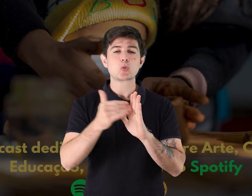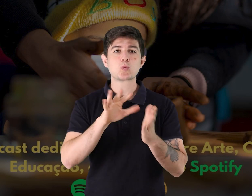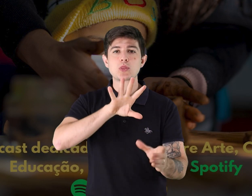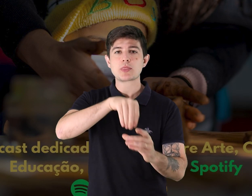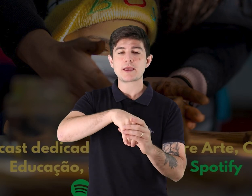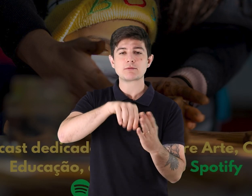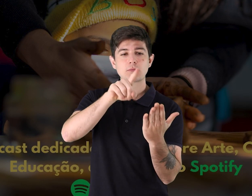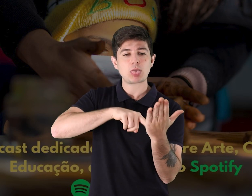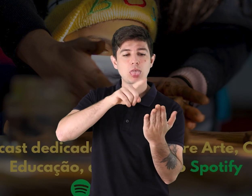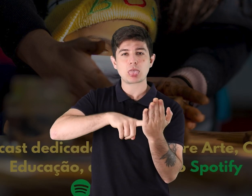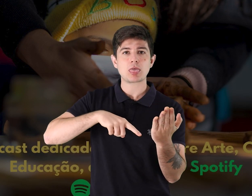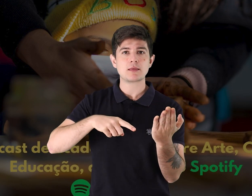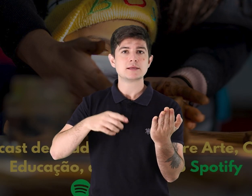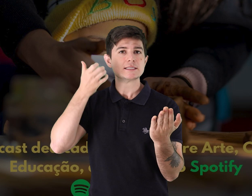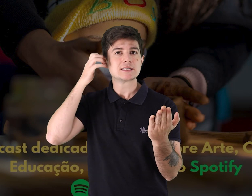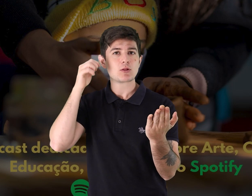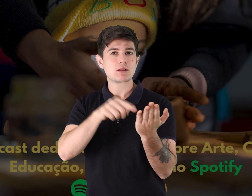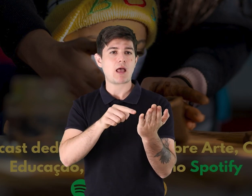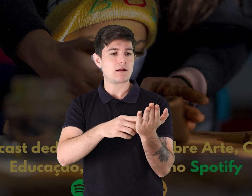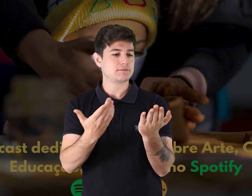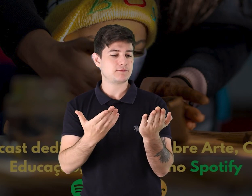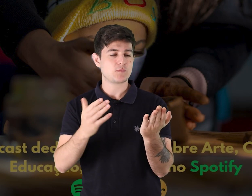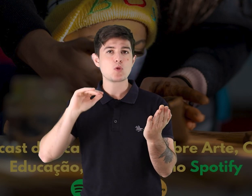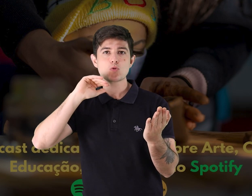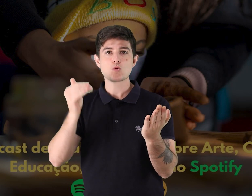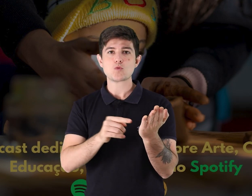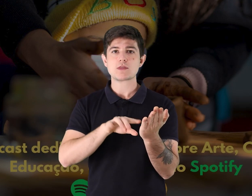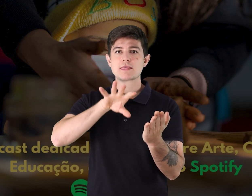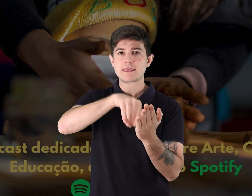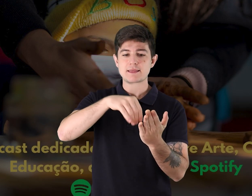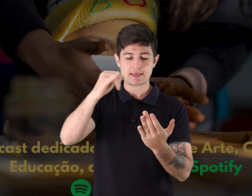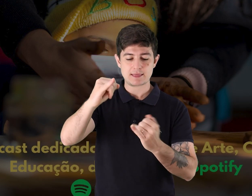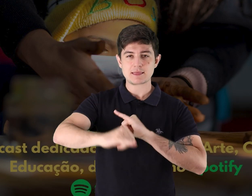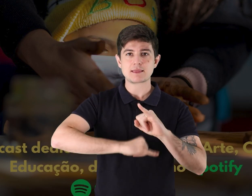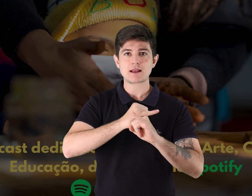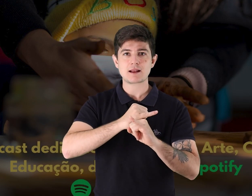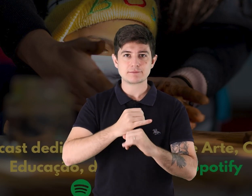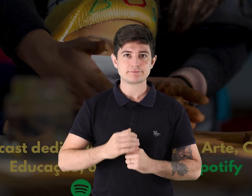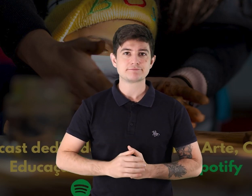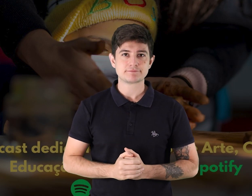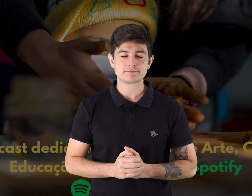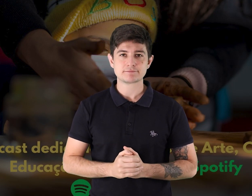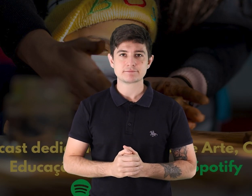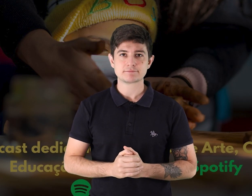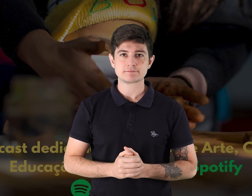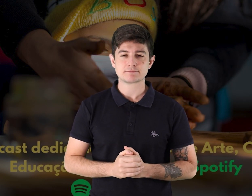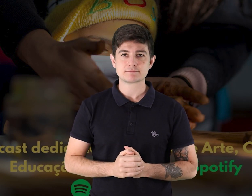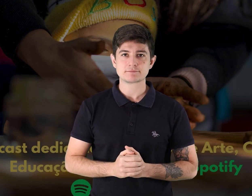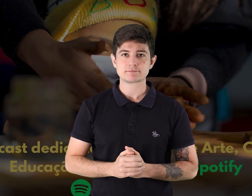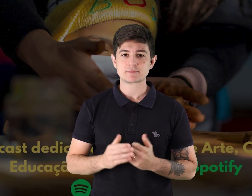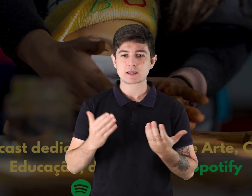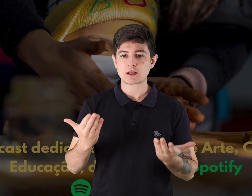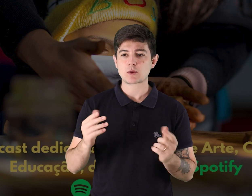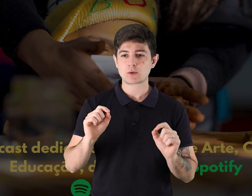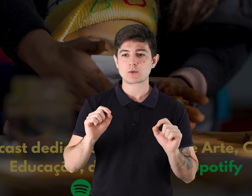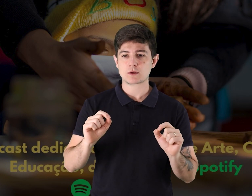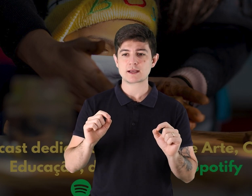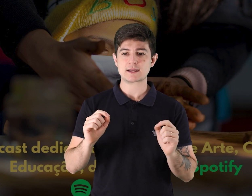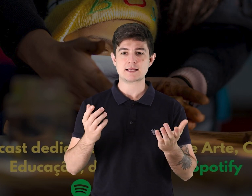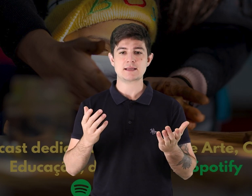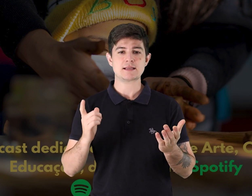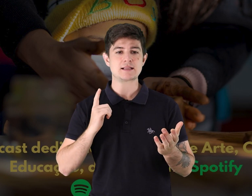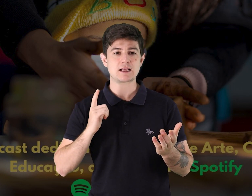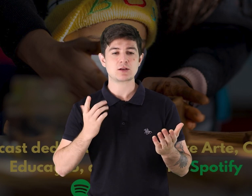onde tudo está no celular, tudo está na internet, né? E essas